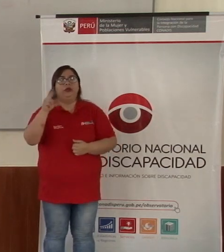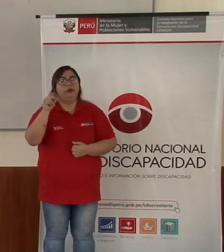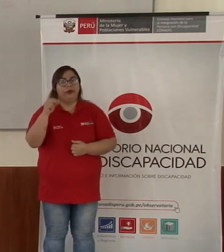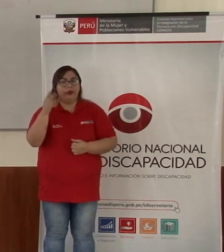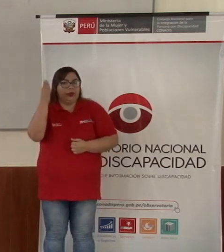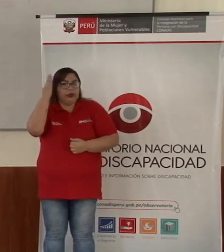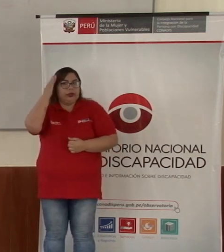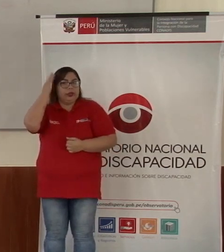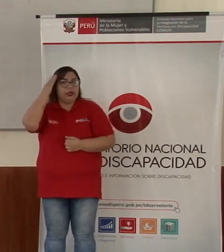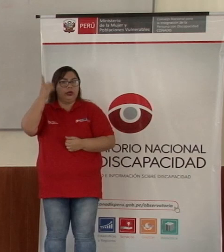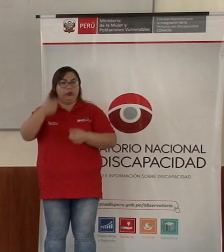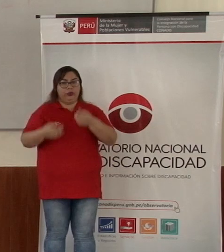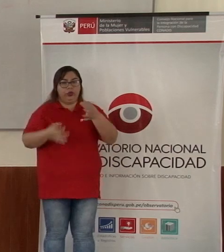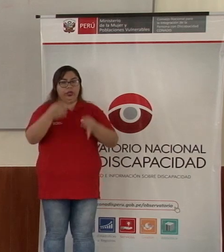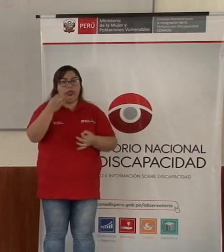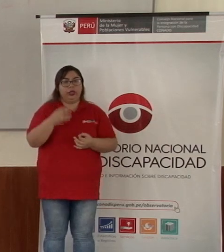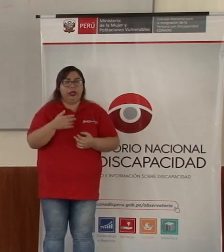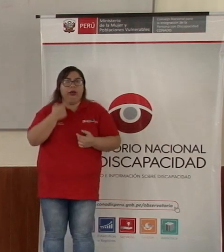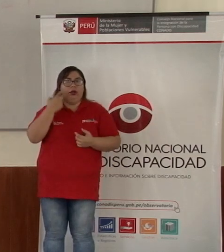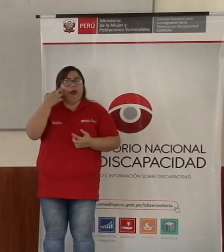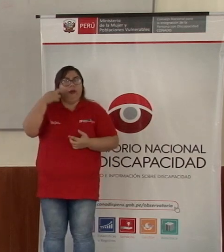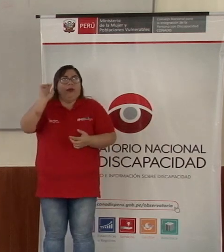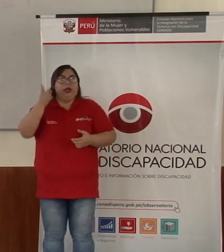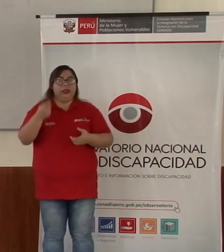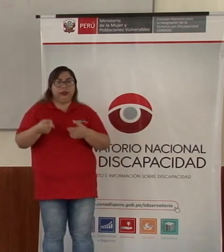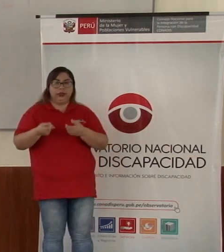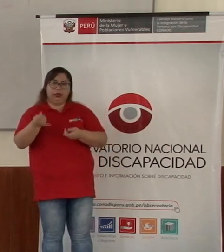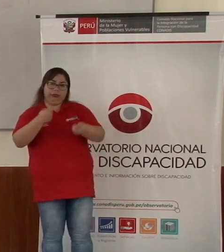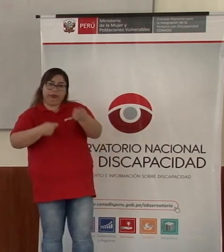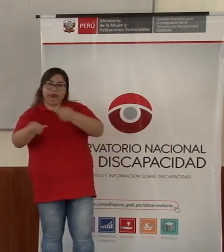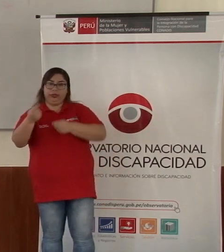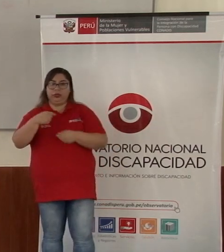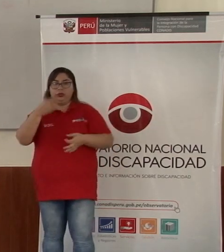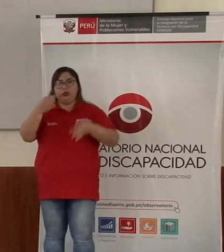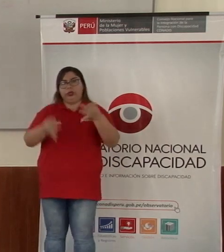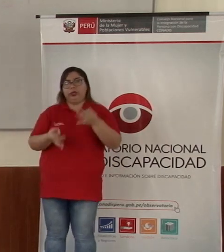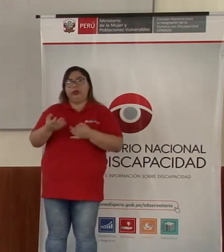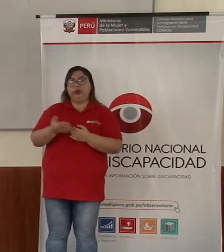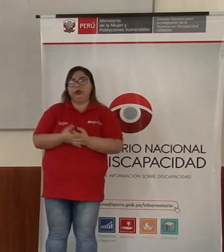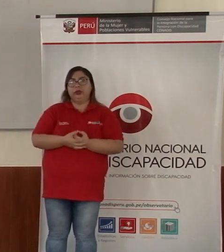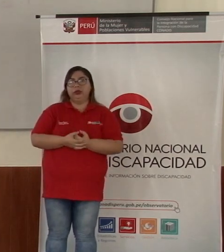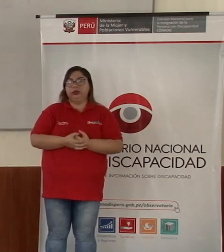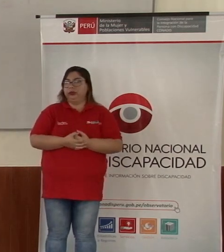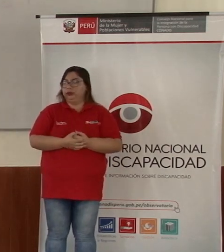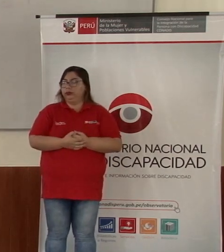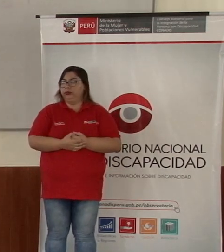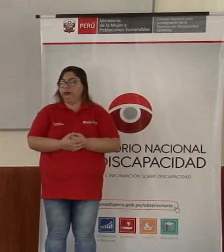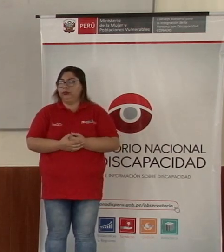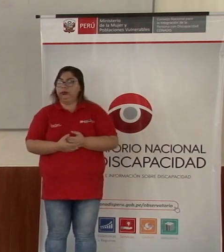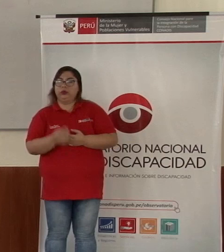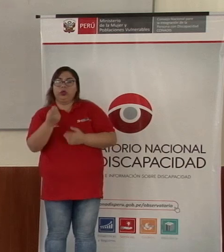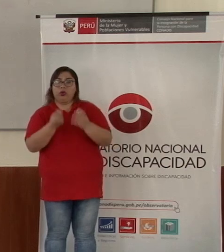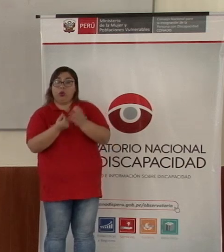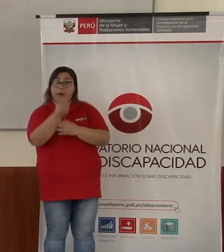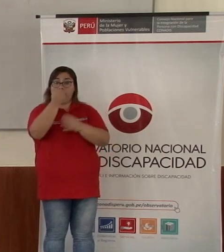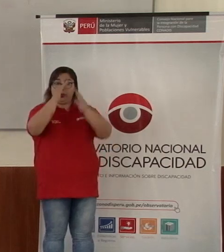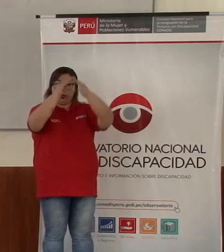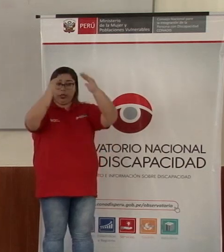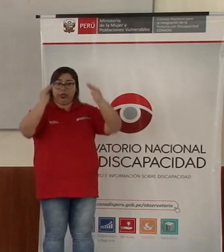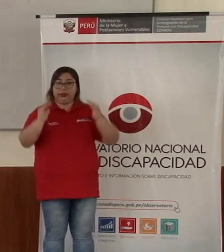tener capacidad jurídica para hacer negocios jurídicos. ¿Y qué significa negocios jurídicos? Comprar una